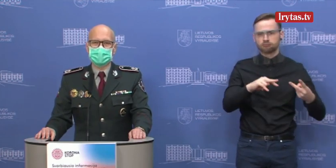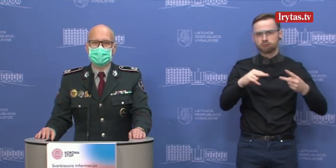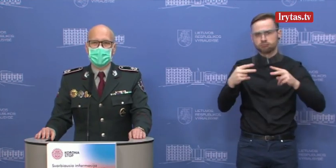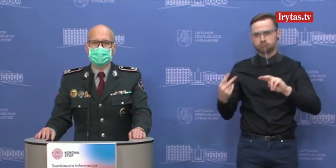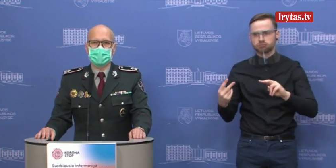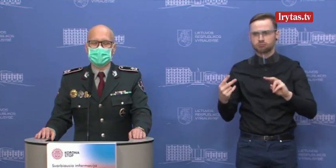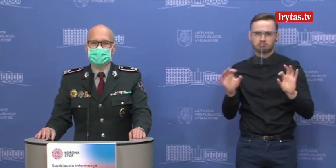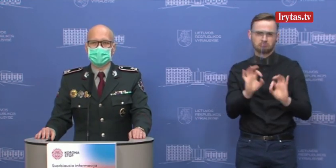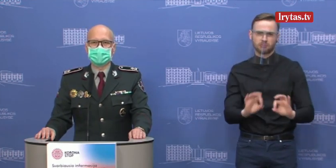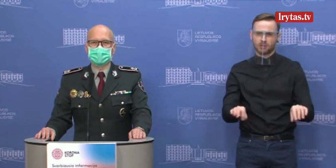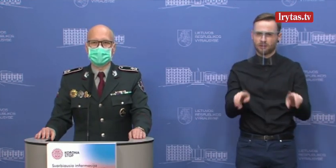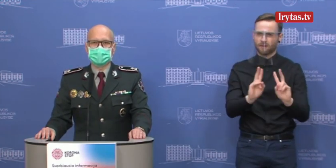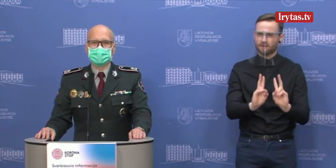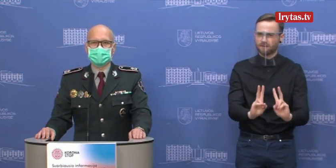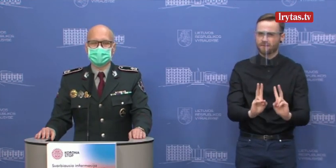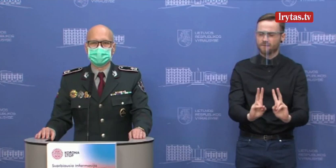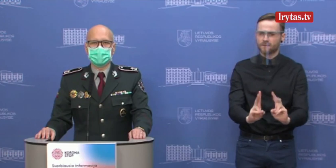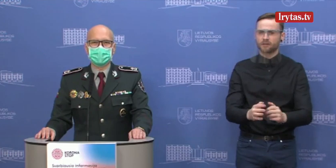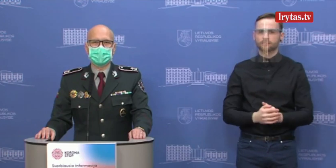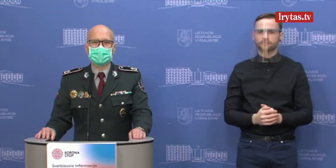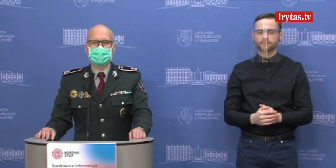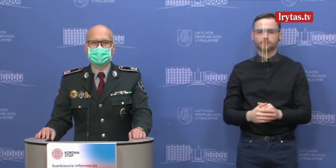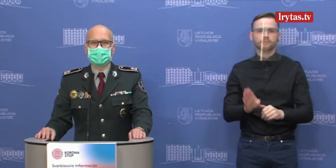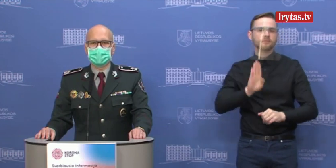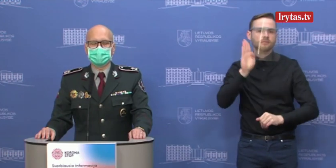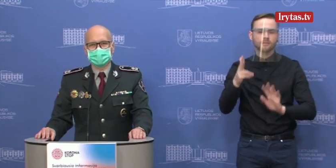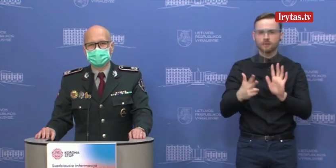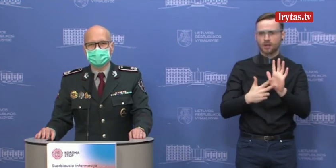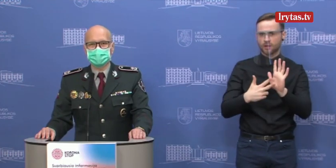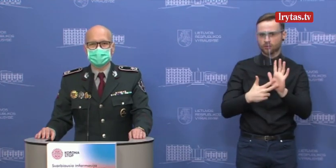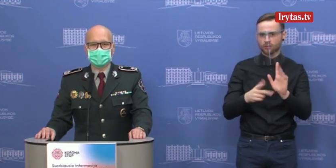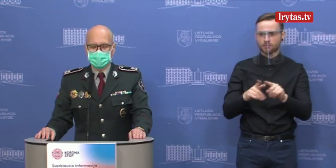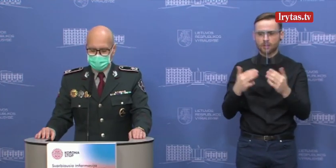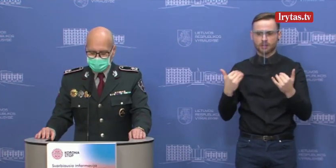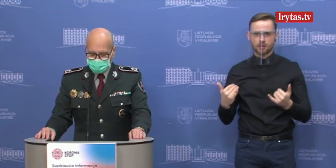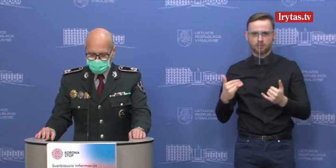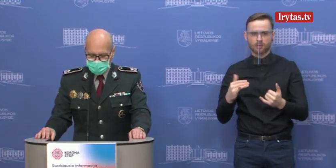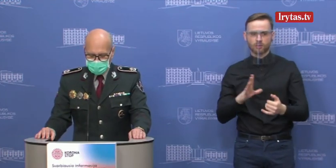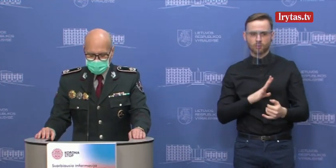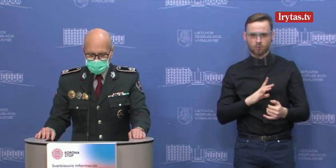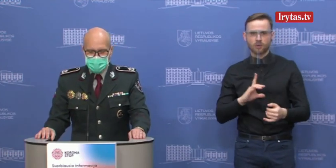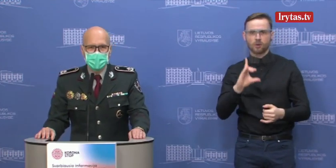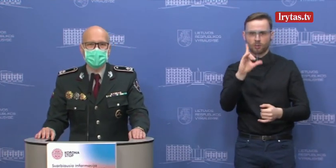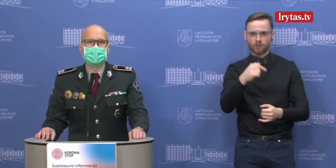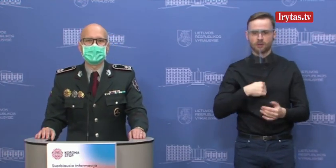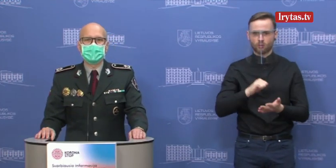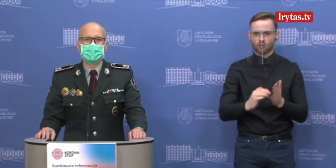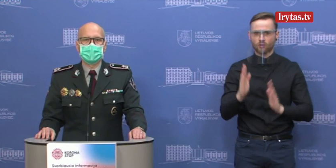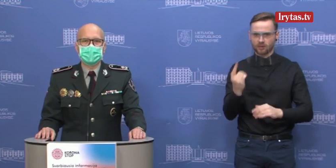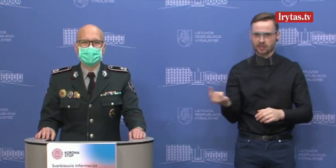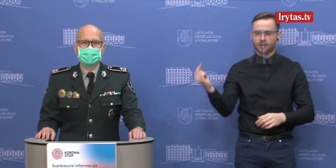mes nepastebėjome. 8 valandą ryto ir dabar važiuojant į spaudos konferenciją